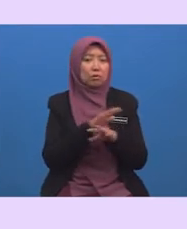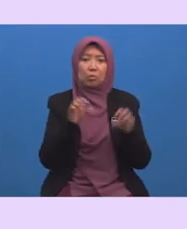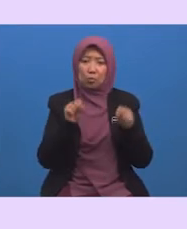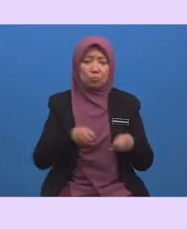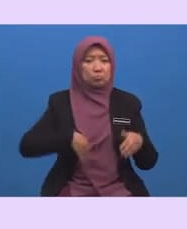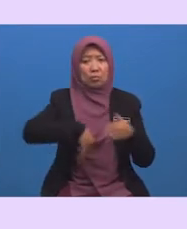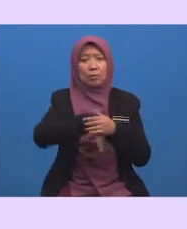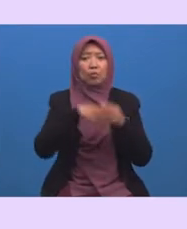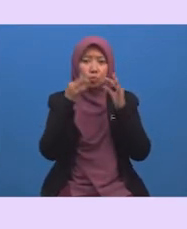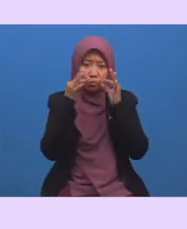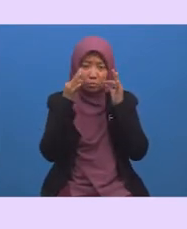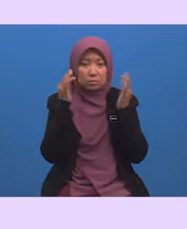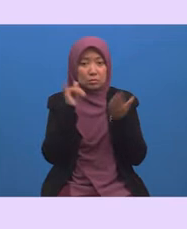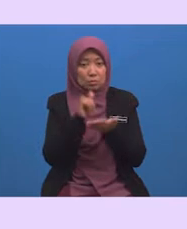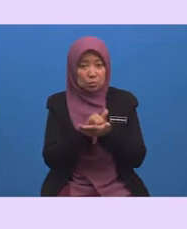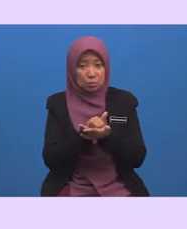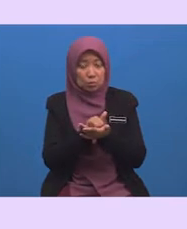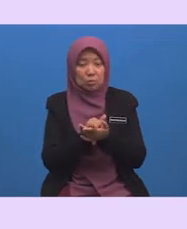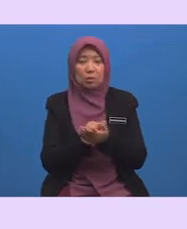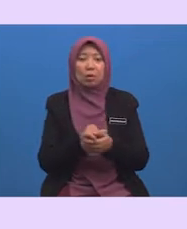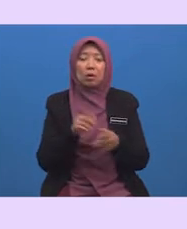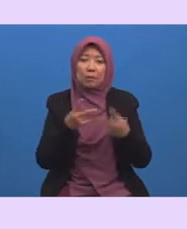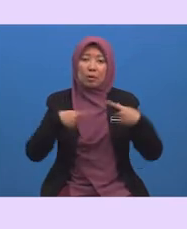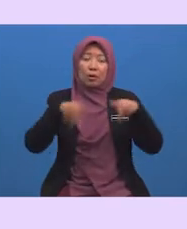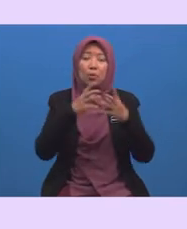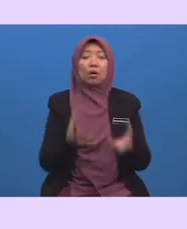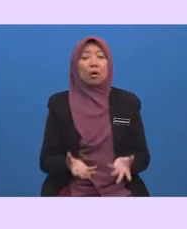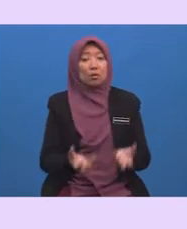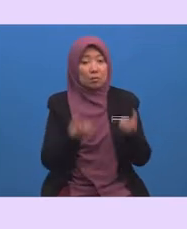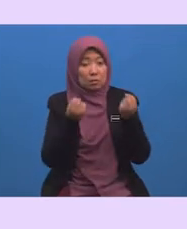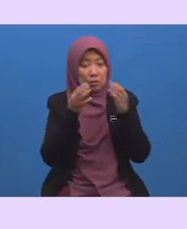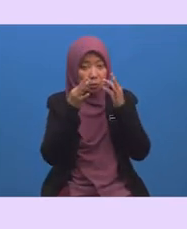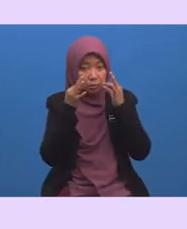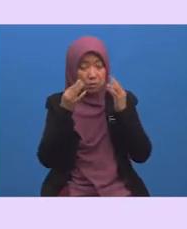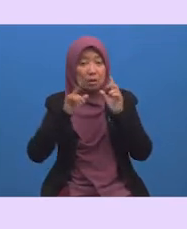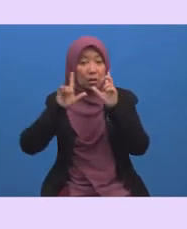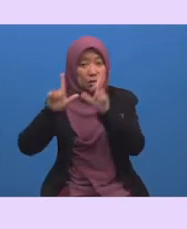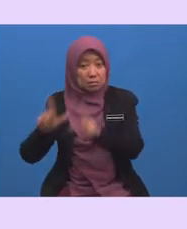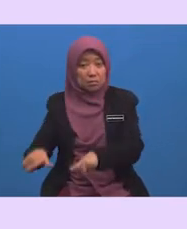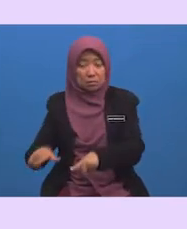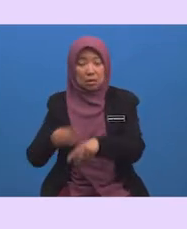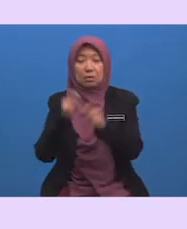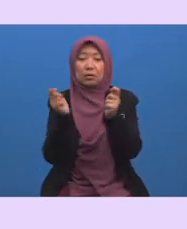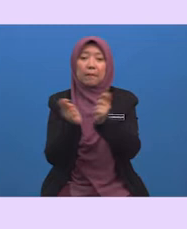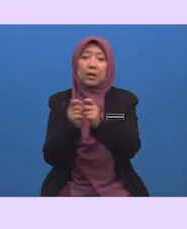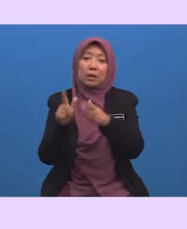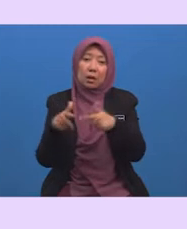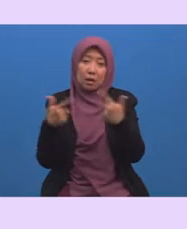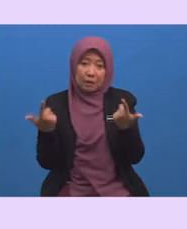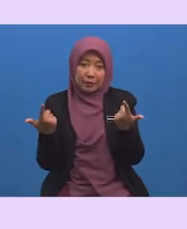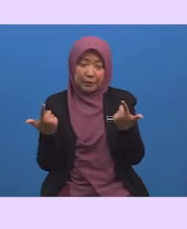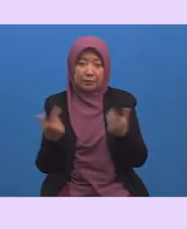boleh menyepak kucing itu. Ahmad perlu angkat kucing itu dan meletakkan ke tempat